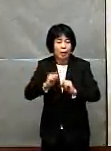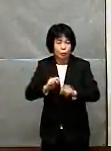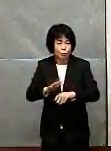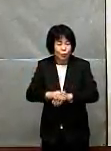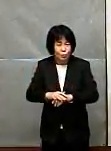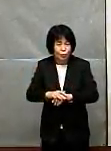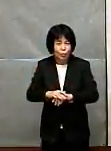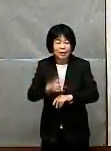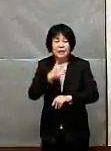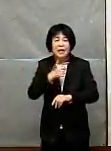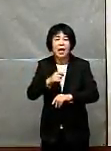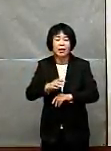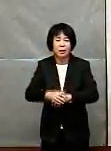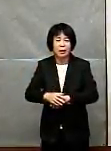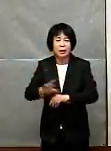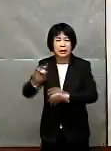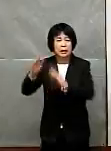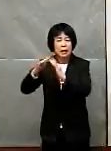の